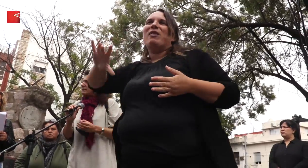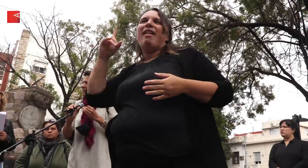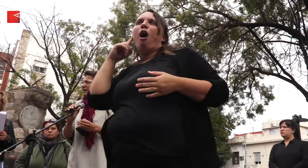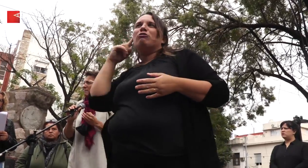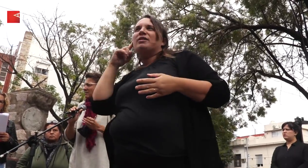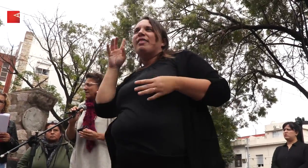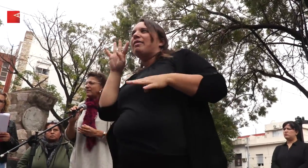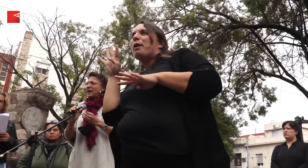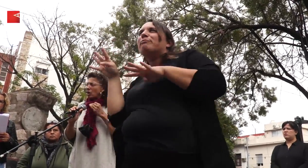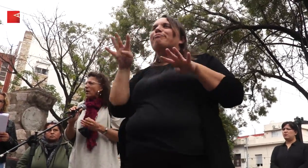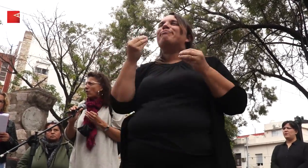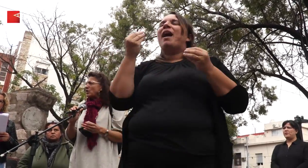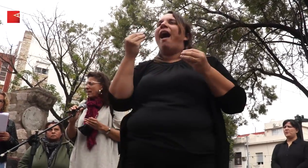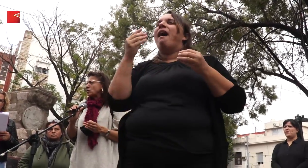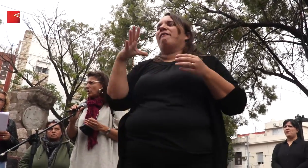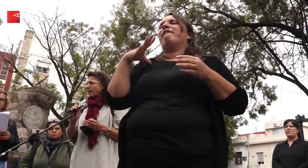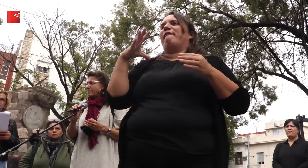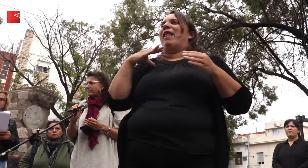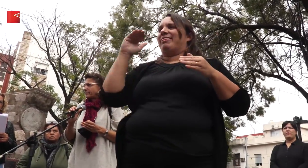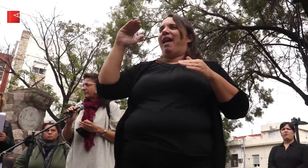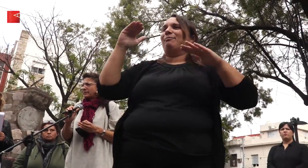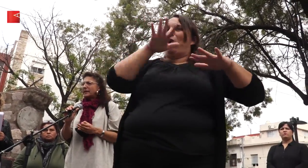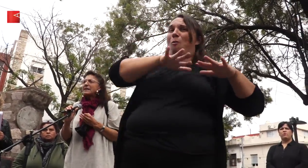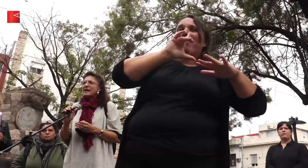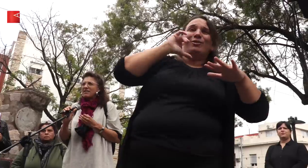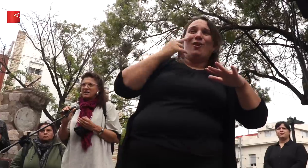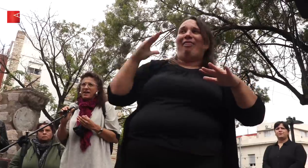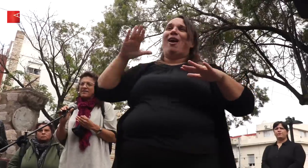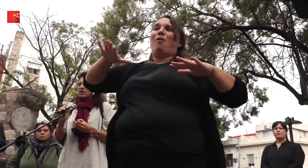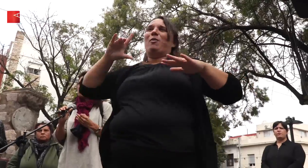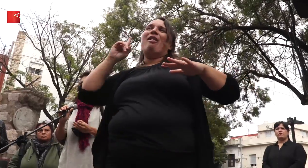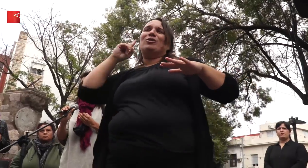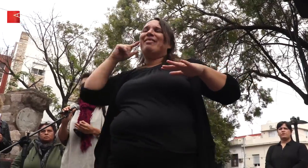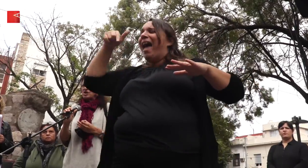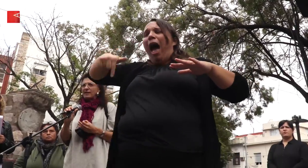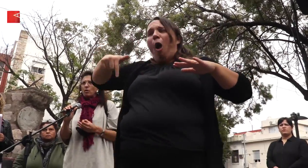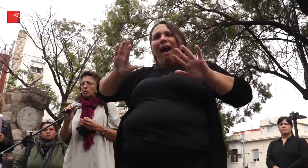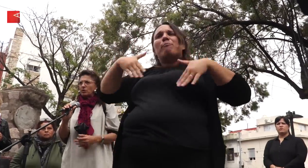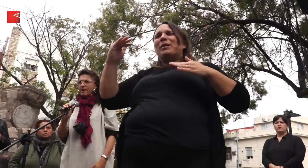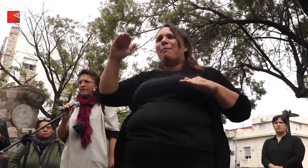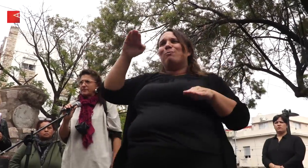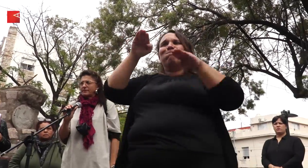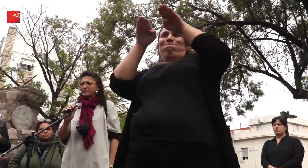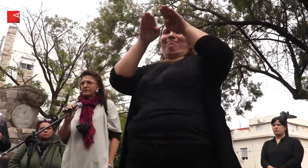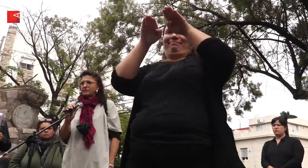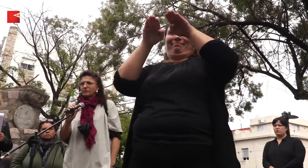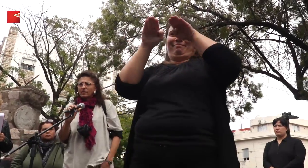salde la cuenta que tiene pendiente con la comunidad sorda. Tengan la dignidad de no desaprovechar esa